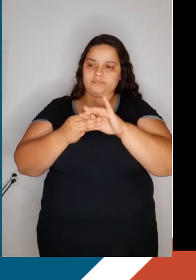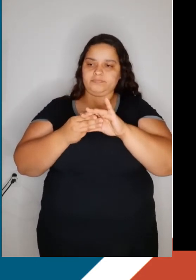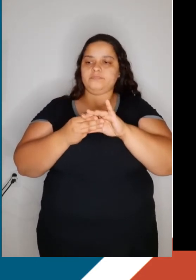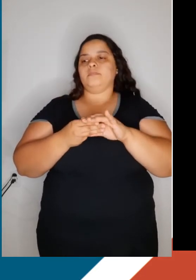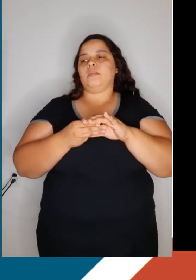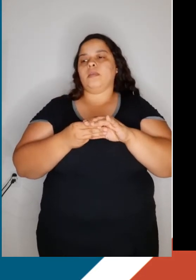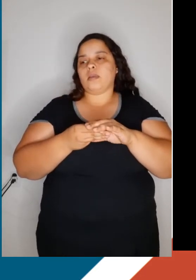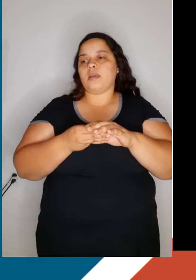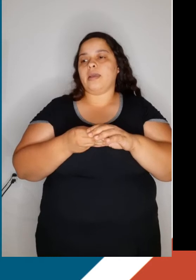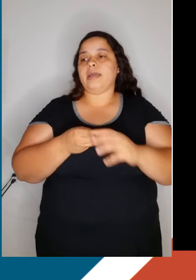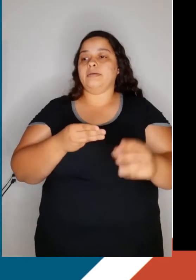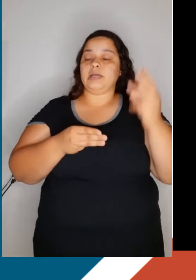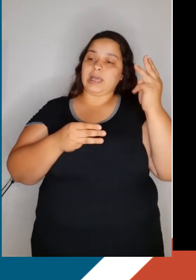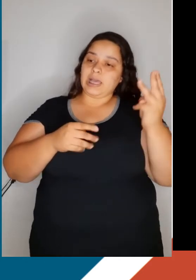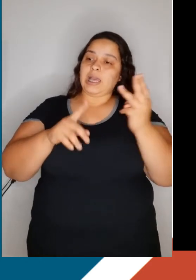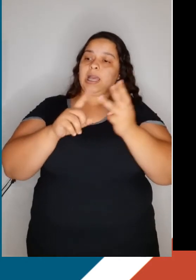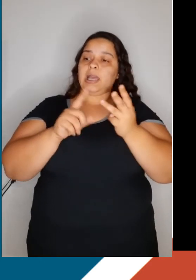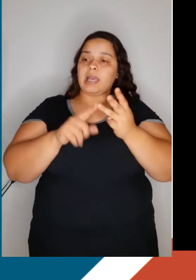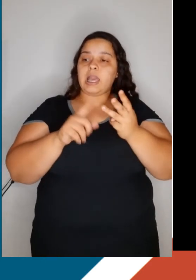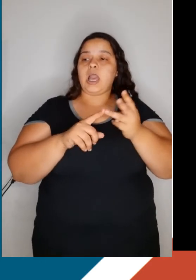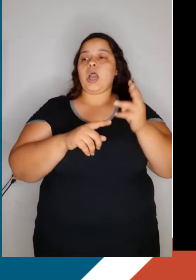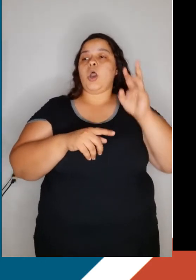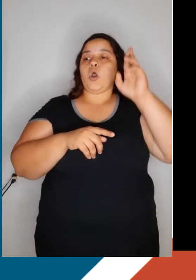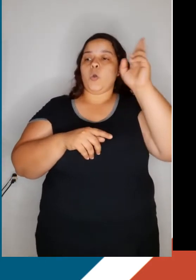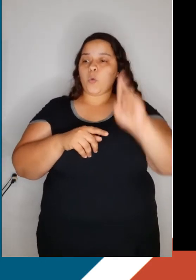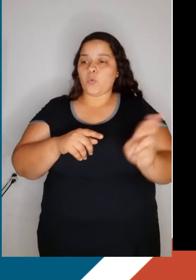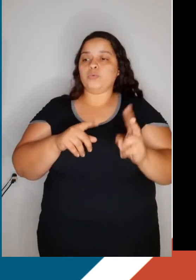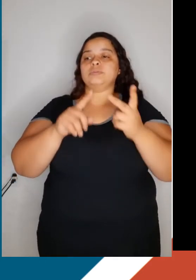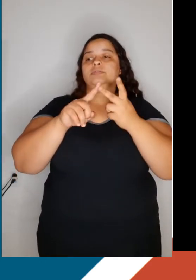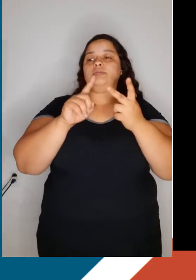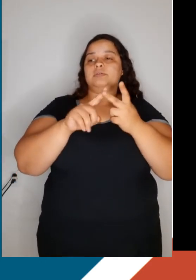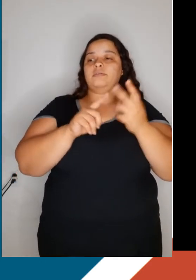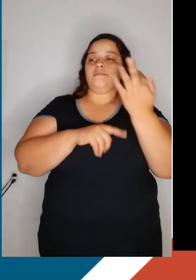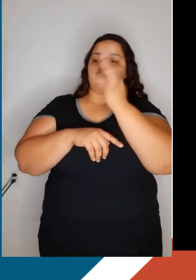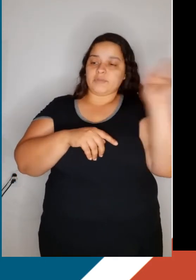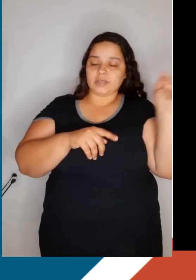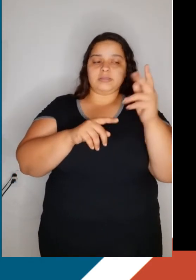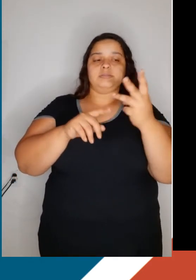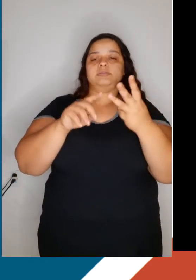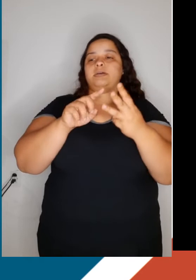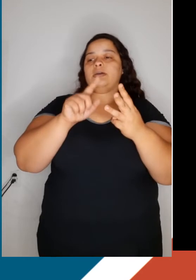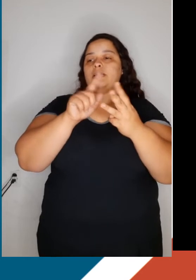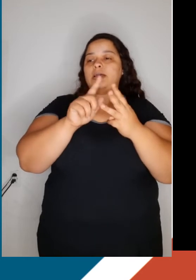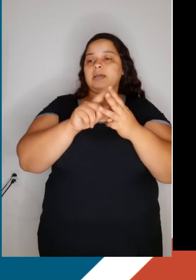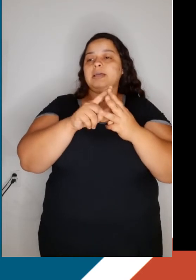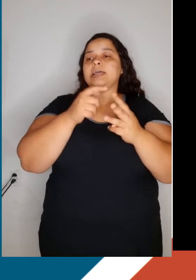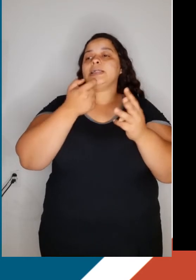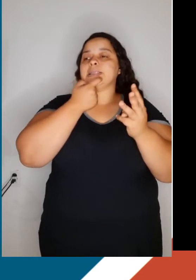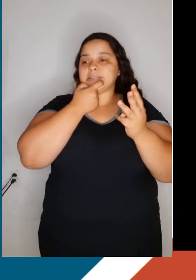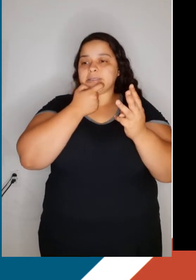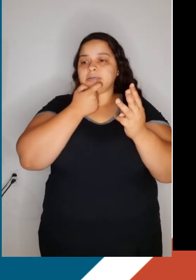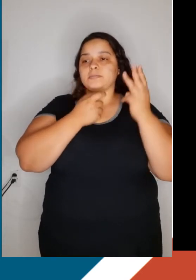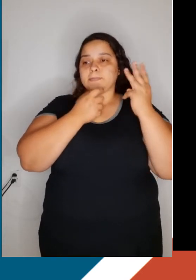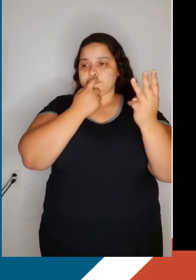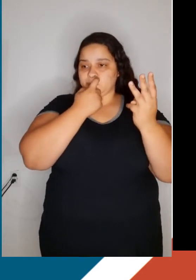depois. E a Tríplice Entente é formada pela Rússia, França e Reino Unido, né? A Inglaterra. E a Itália muda de lado em